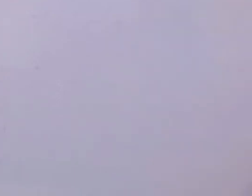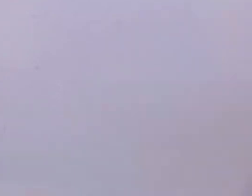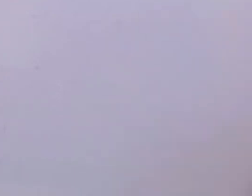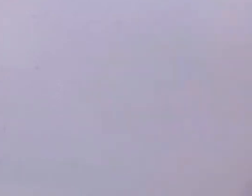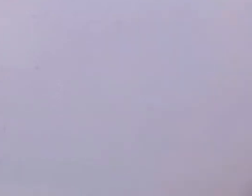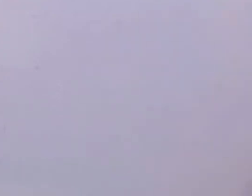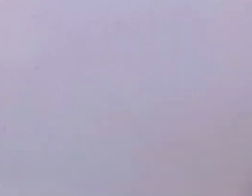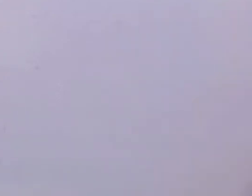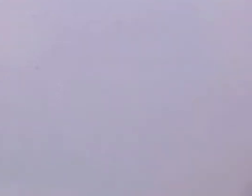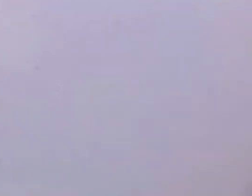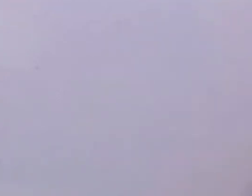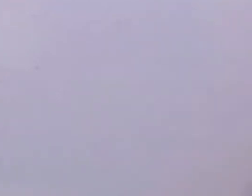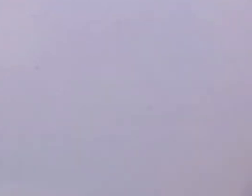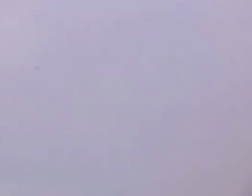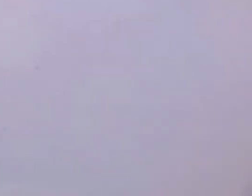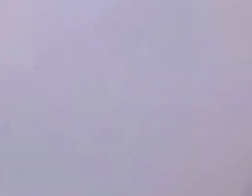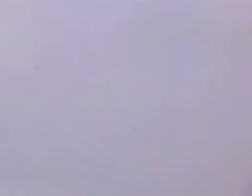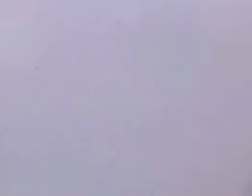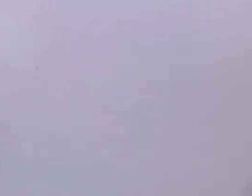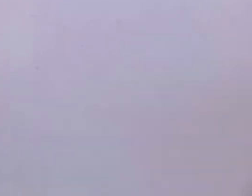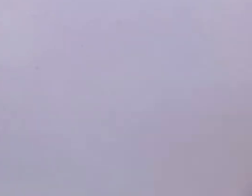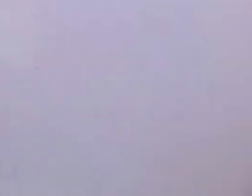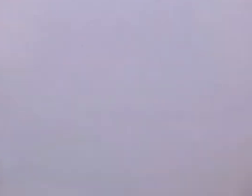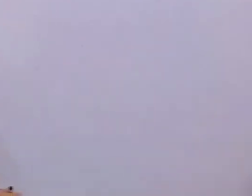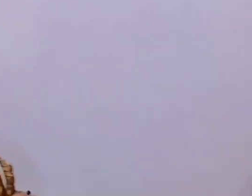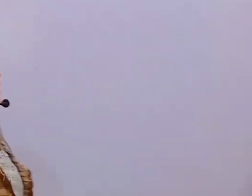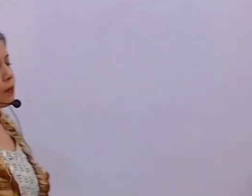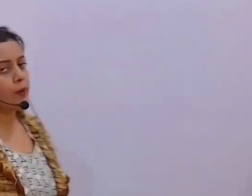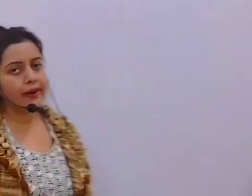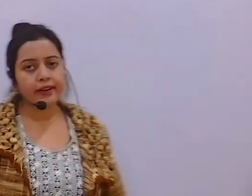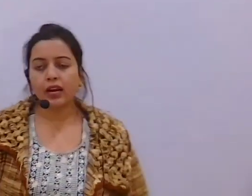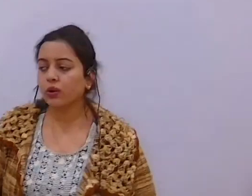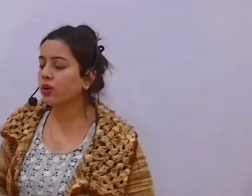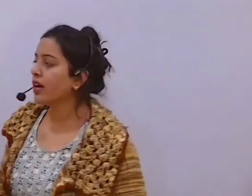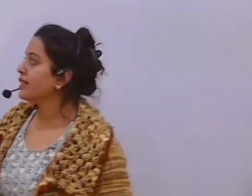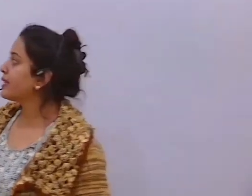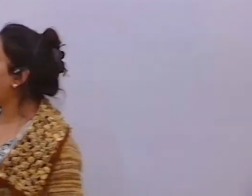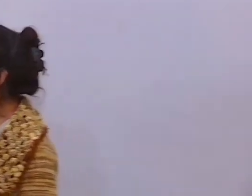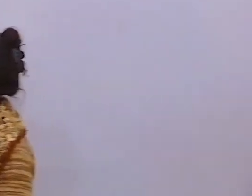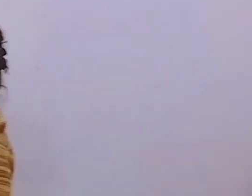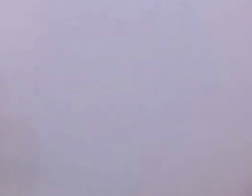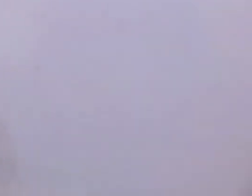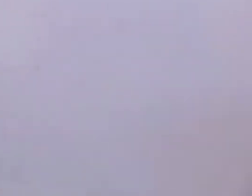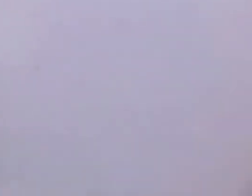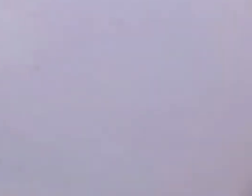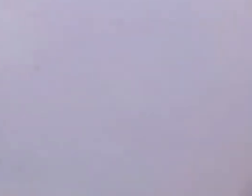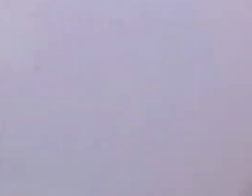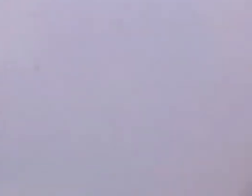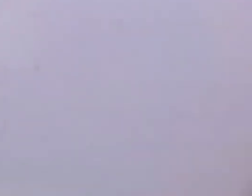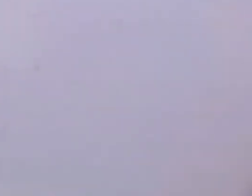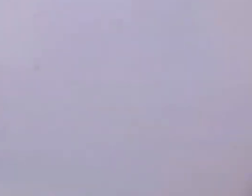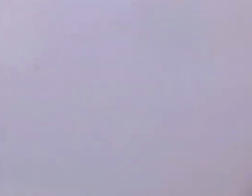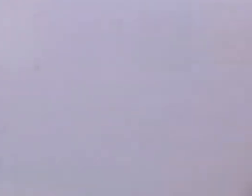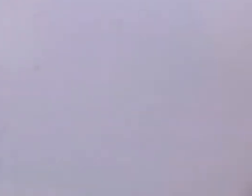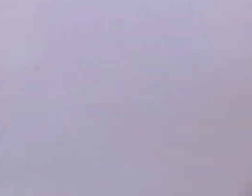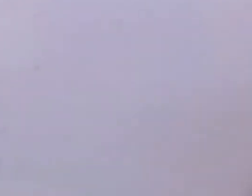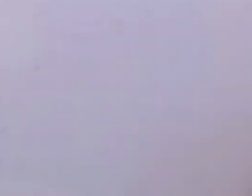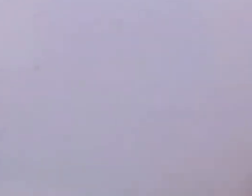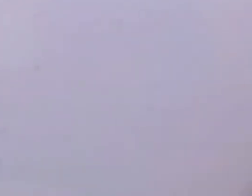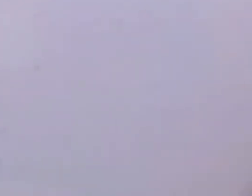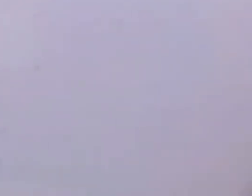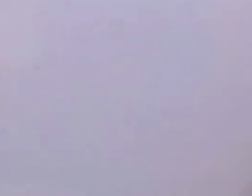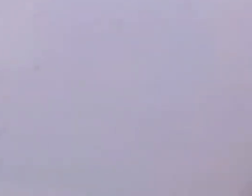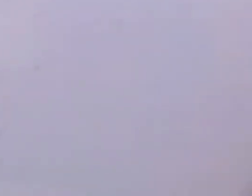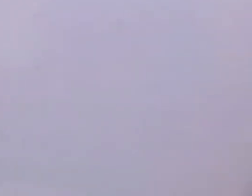है ना। तो मानसून की उत्पत्ति में सबसे पहला पॉइंट डालो, तापीय सिद्धांत। ठीक है,